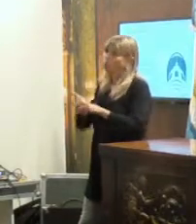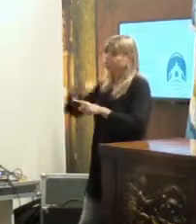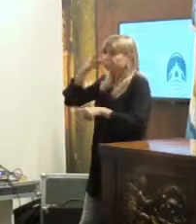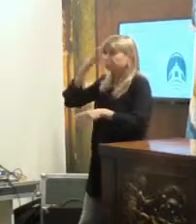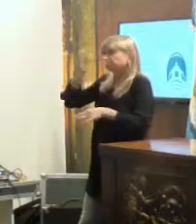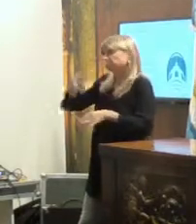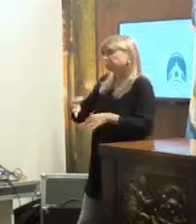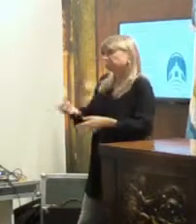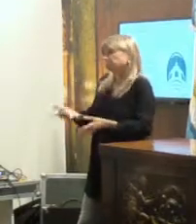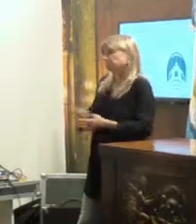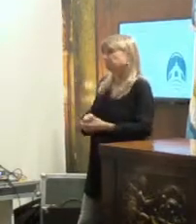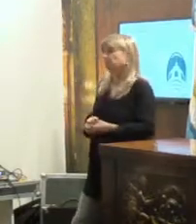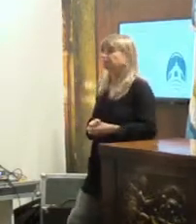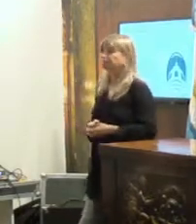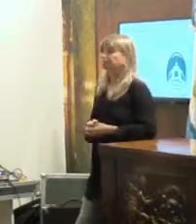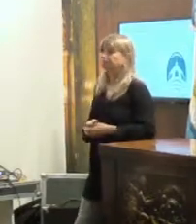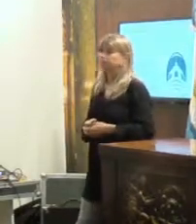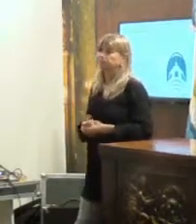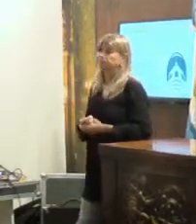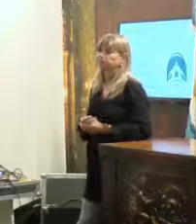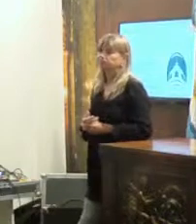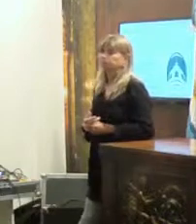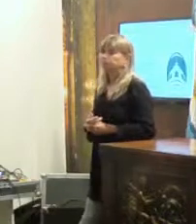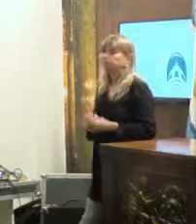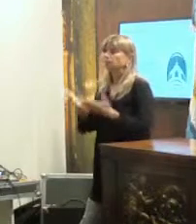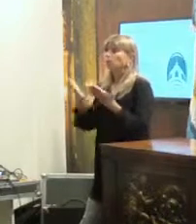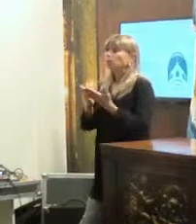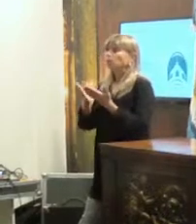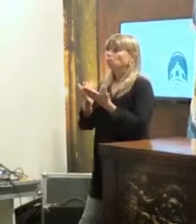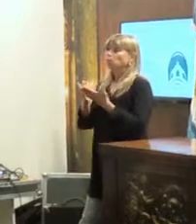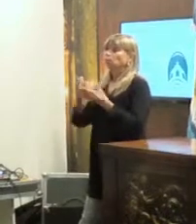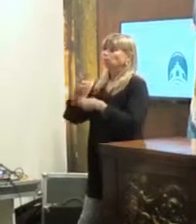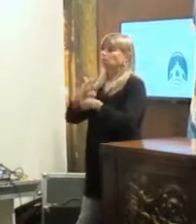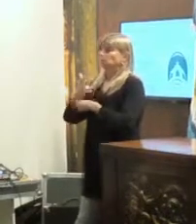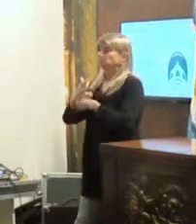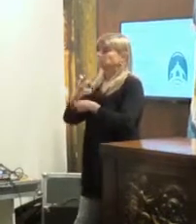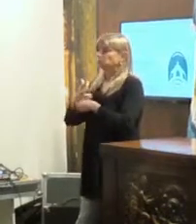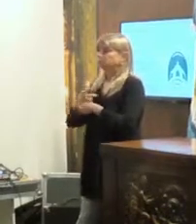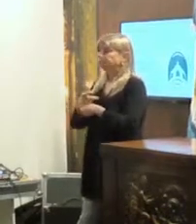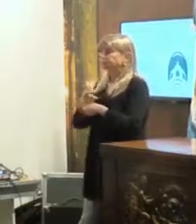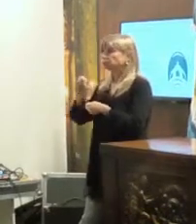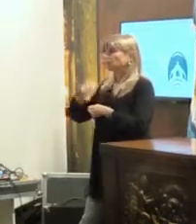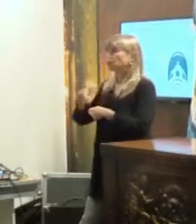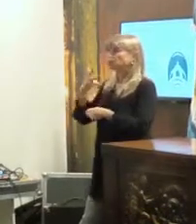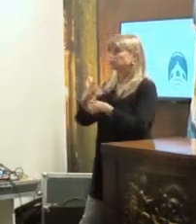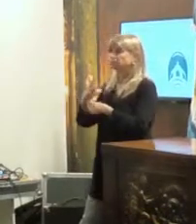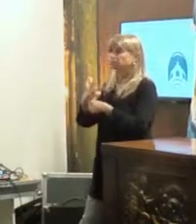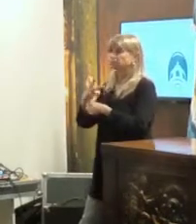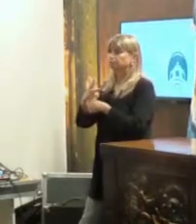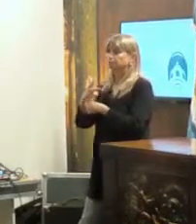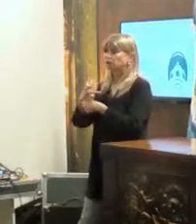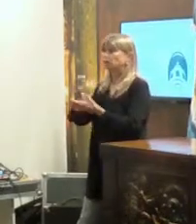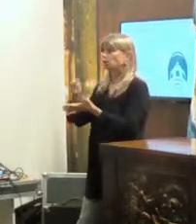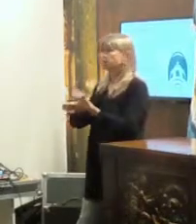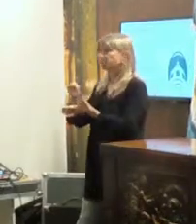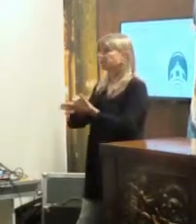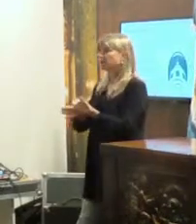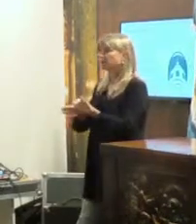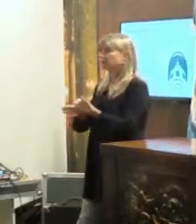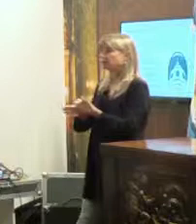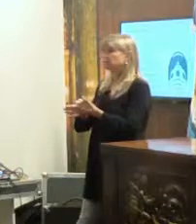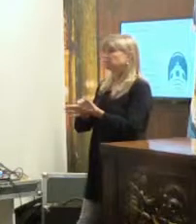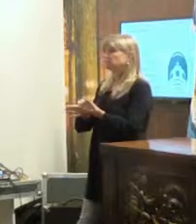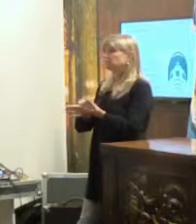de dignidad básico. Estudiantes terciarios. Hoy los terciarios pagan en el subte